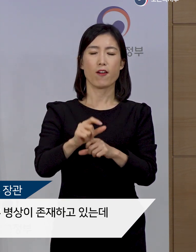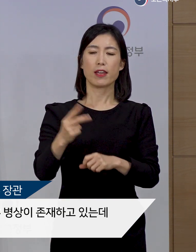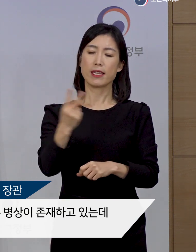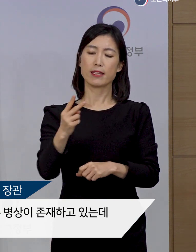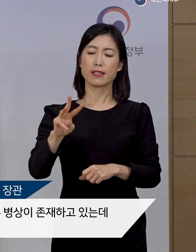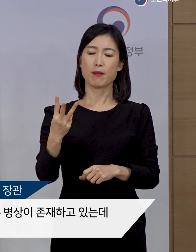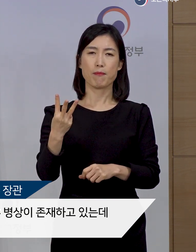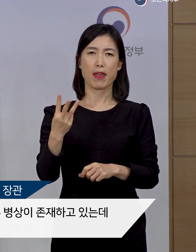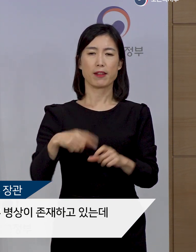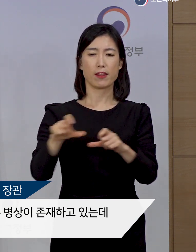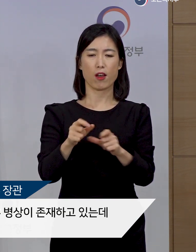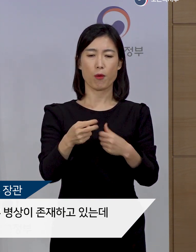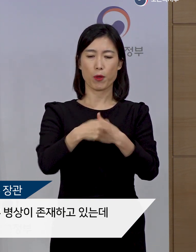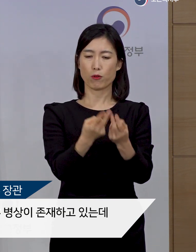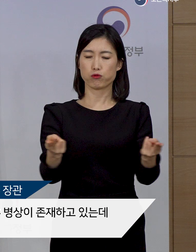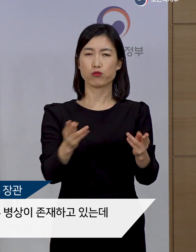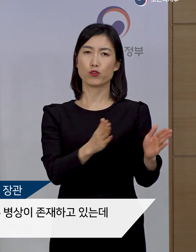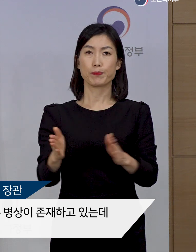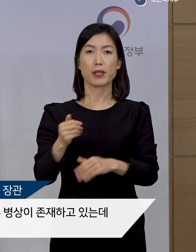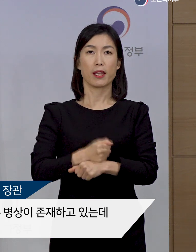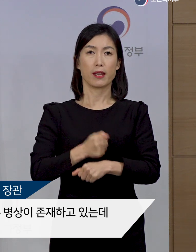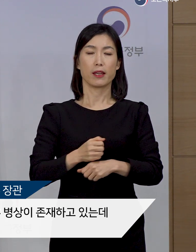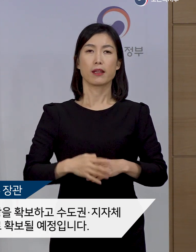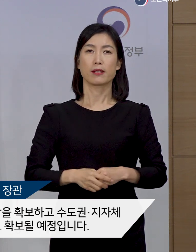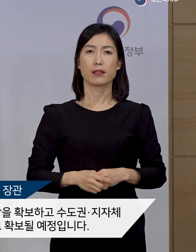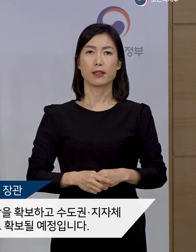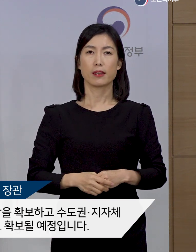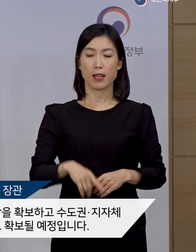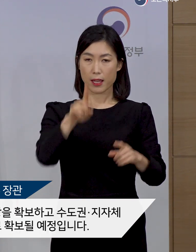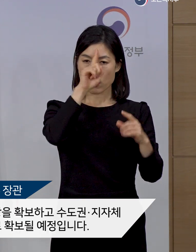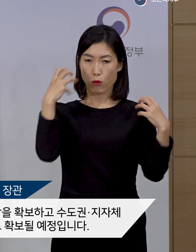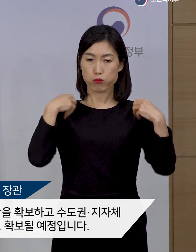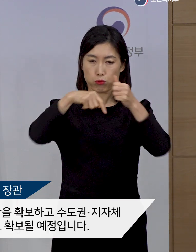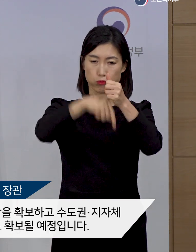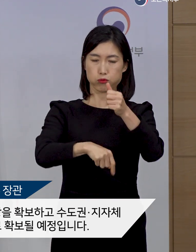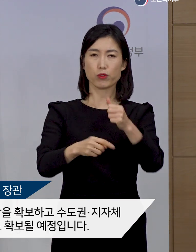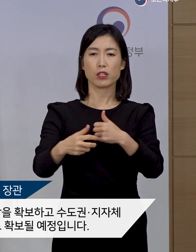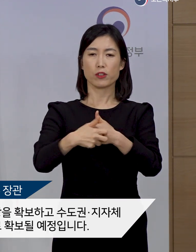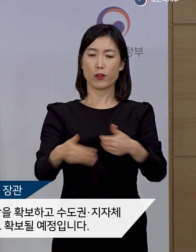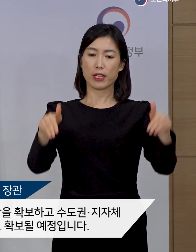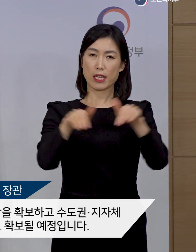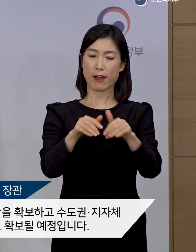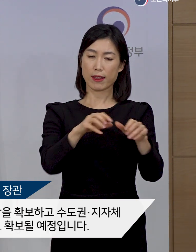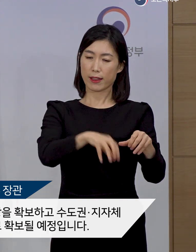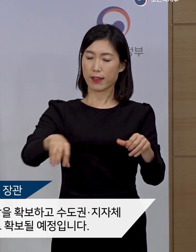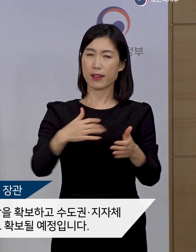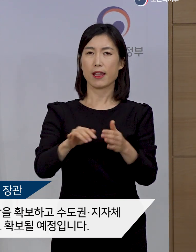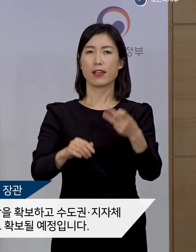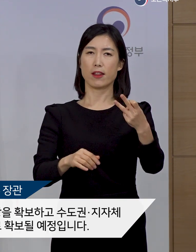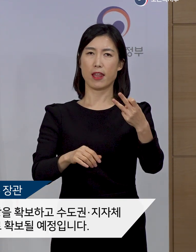2,300여 병상을 확충하는 것입니다. 정부 산하의 13개 의료기관을 활용하여